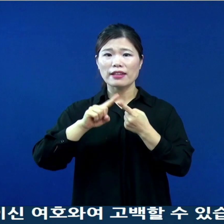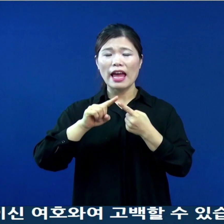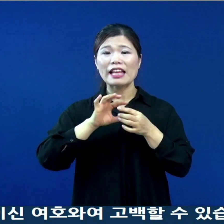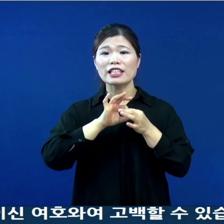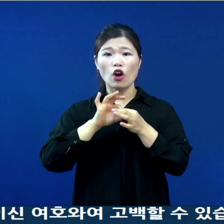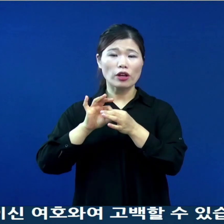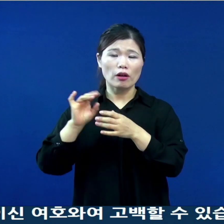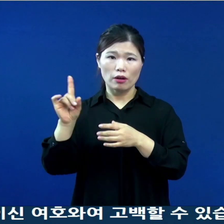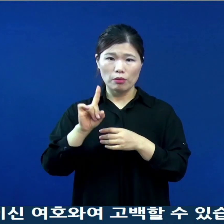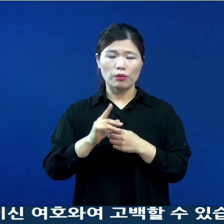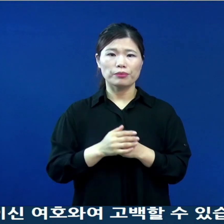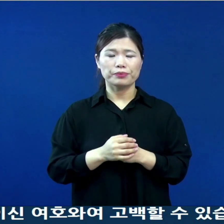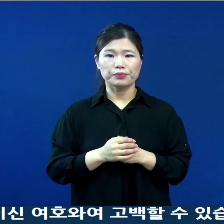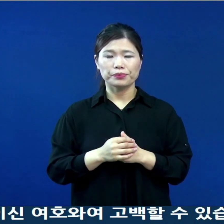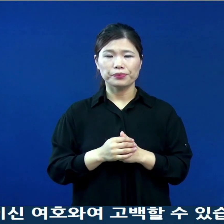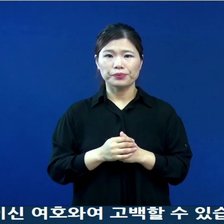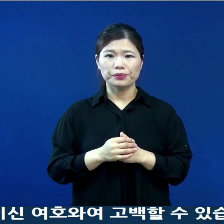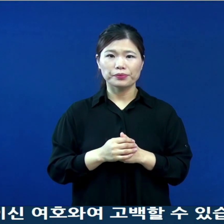있냐면,